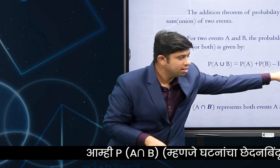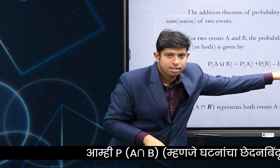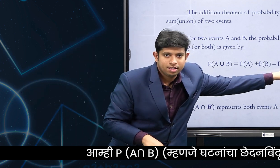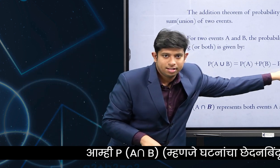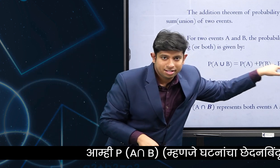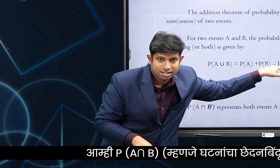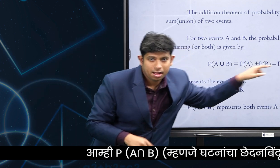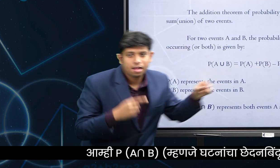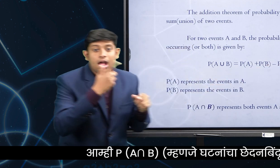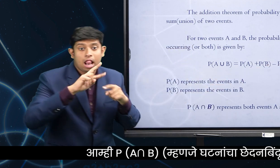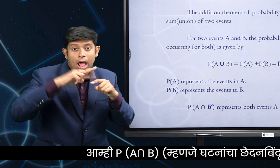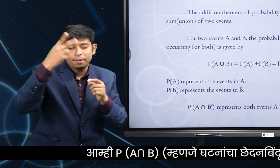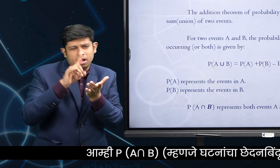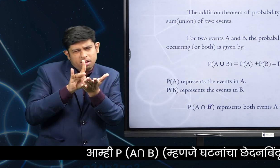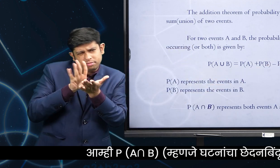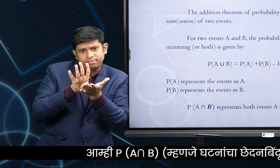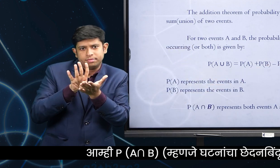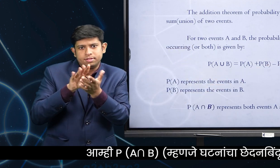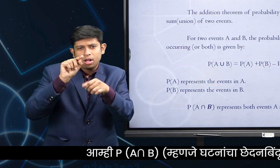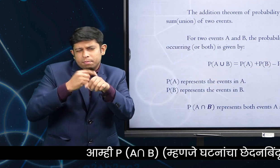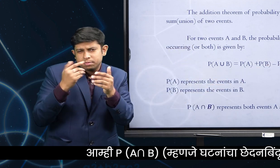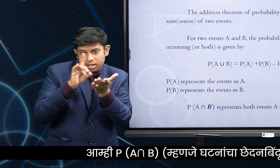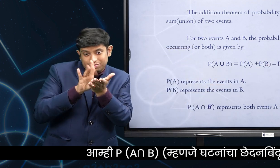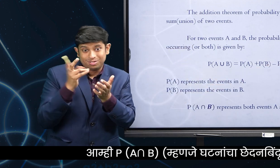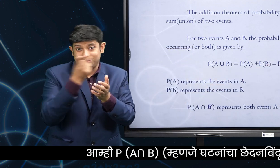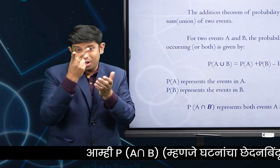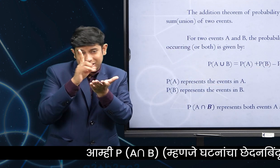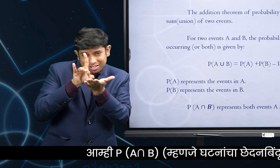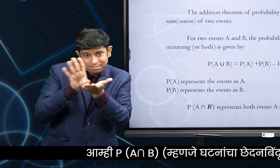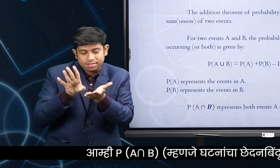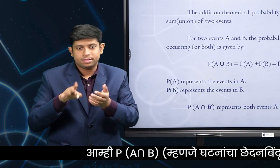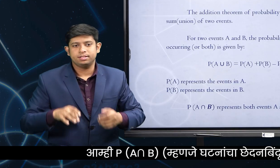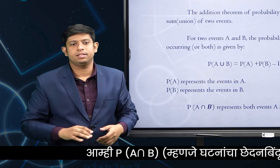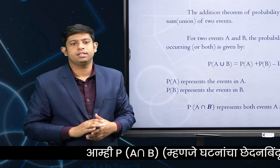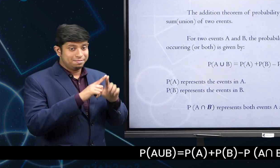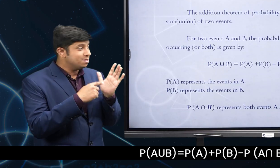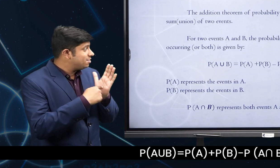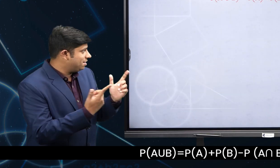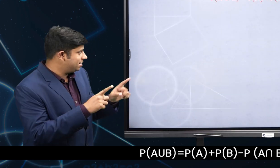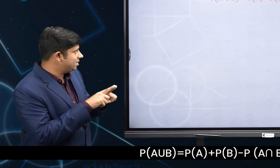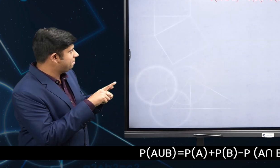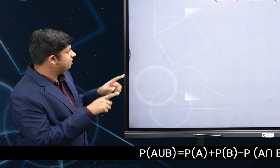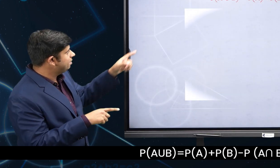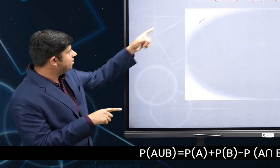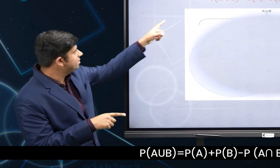आम्ही A इंटरसेक्शन B म्हणजे घटनांचा छेदनबिंदू वजा करतो. A युनियन